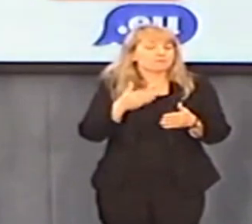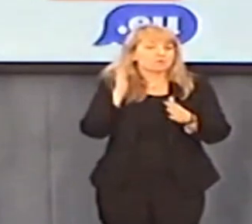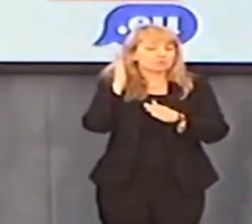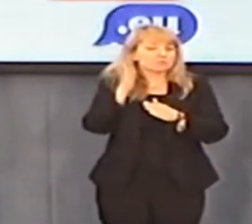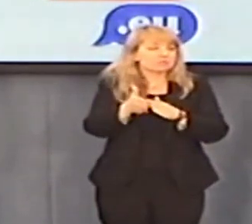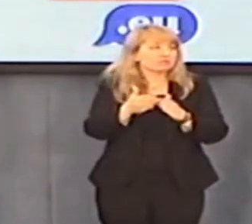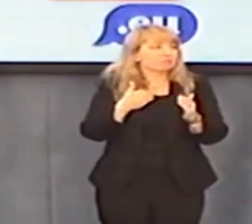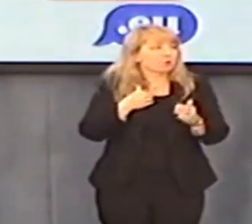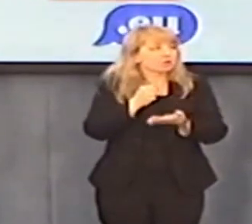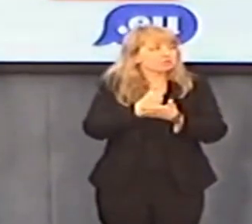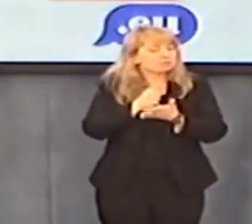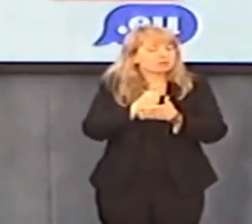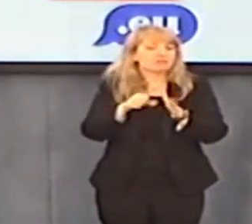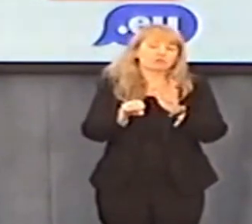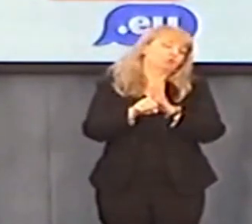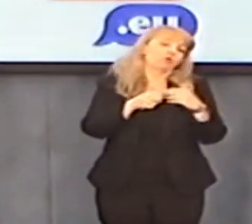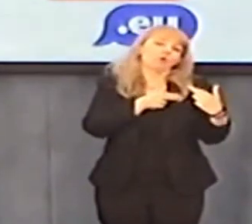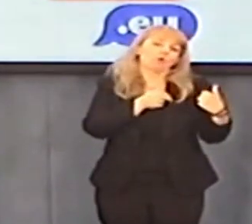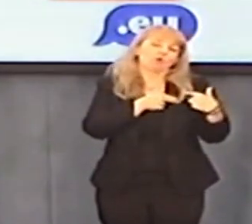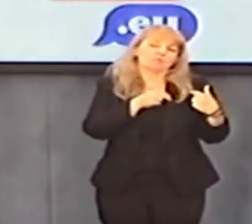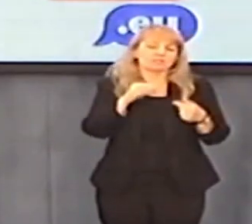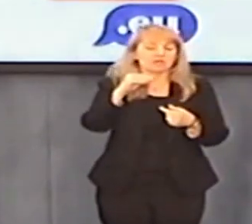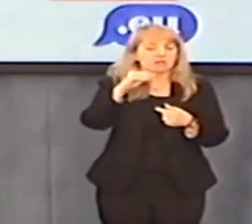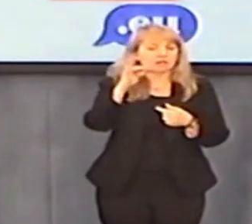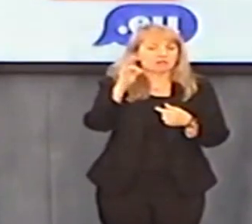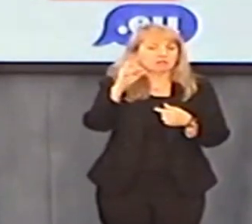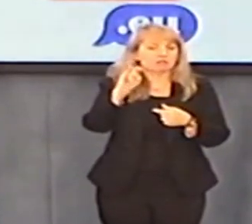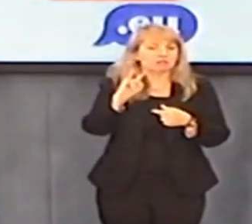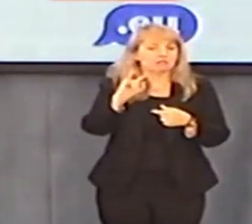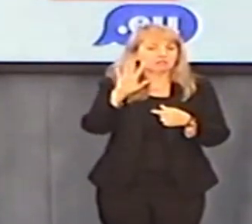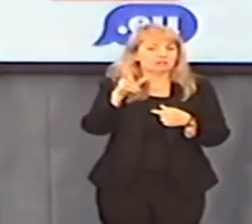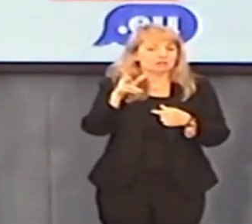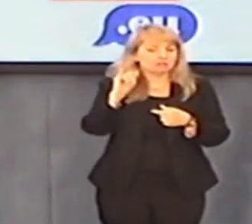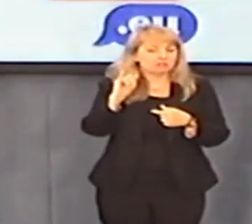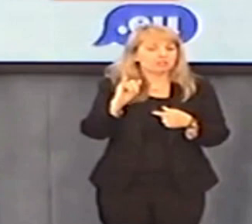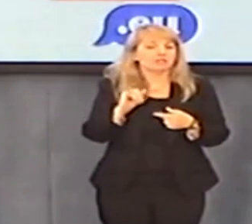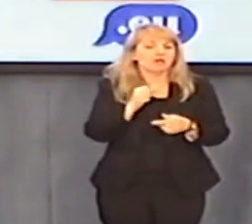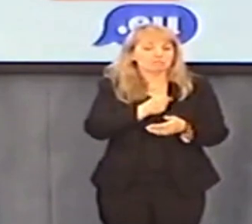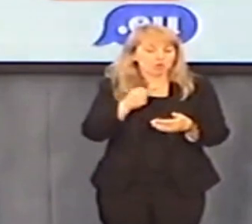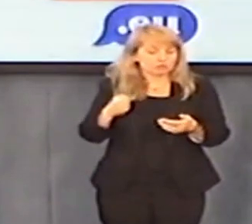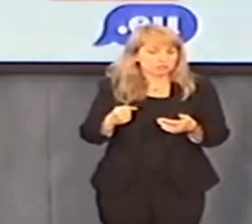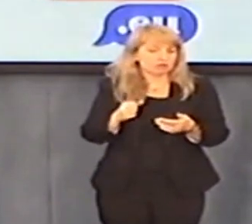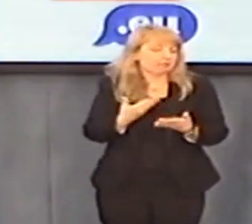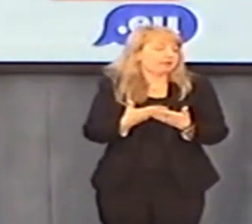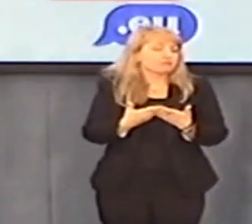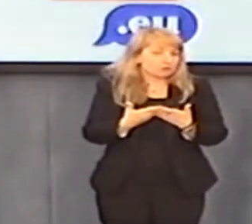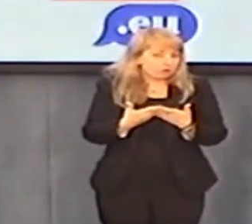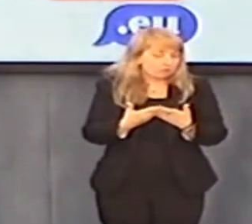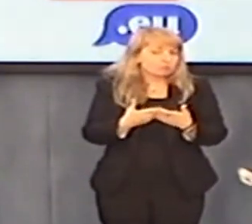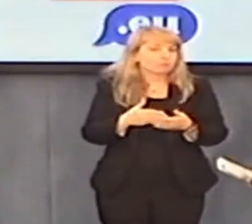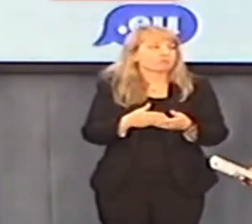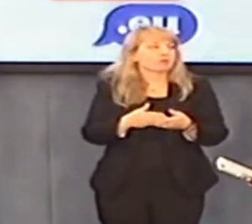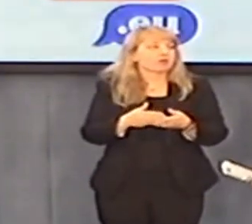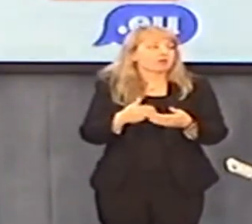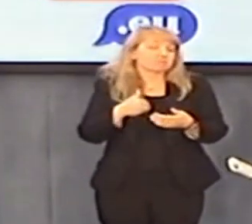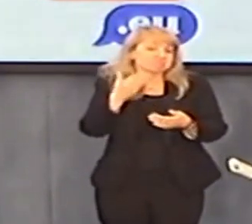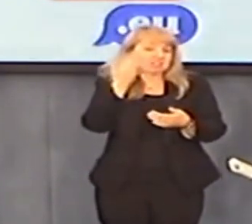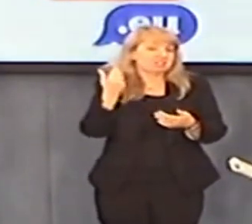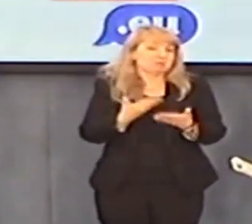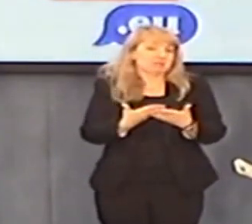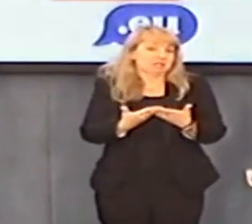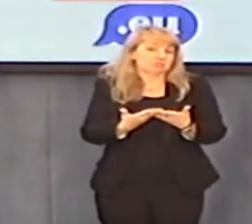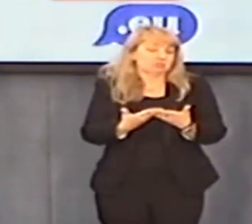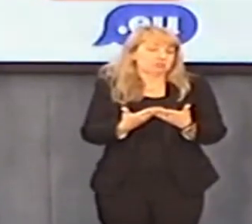skierowany, moja sprawa została skierowana do Komisji Etyki Poselskiej za to, że właściwie nie wiem za co,